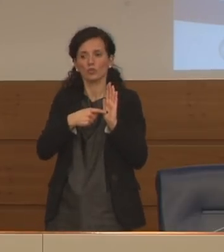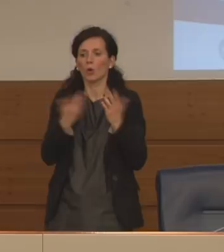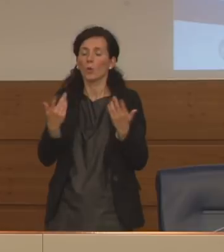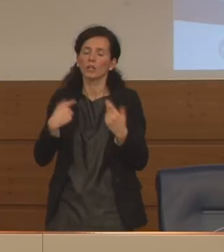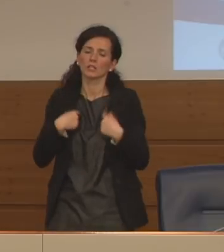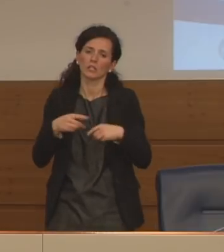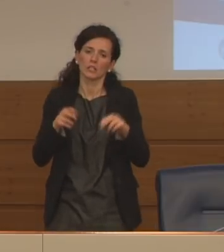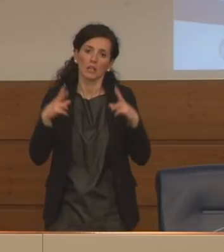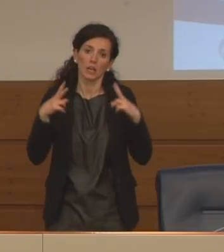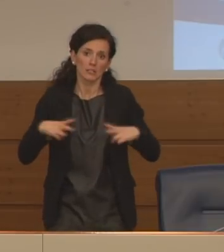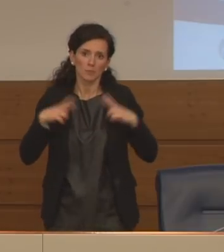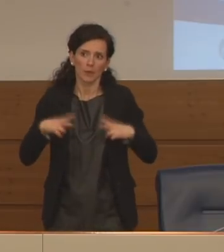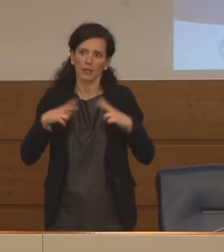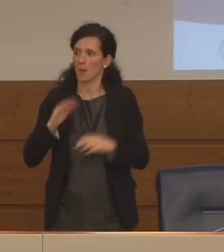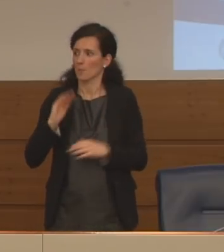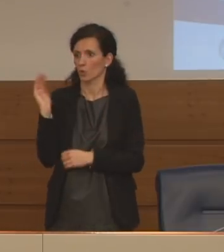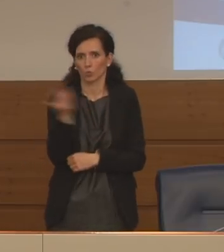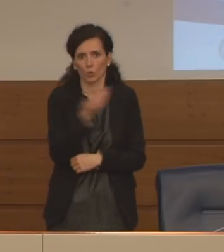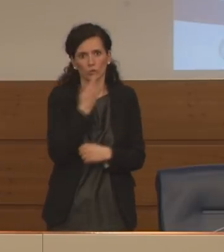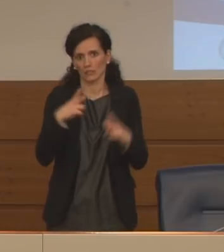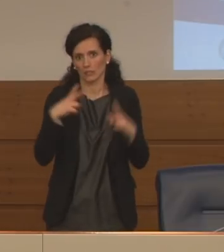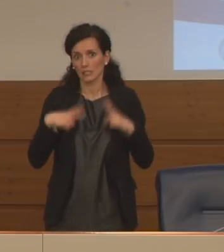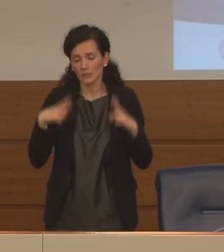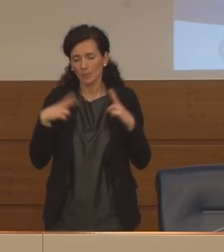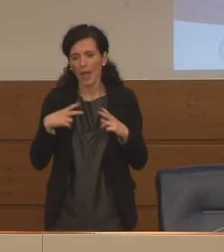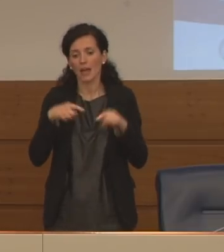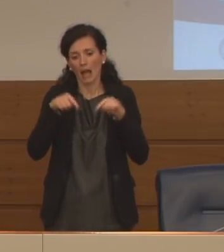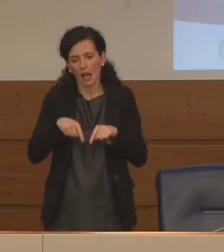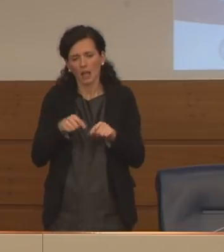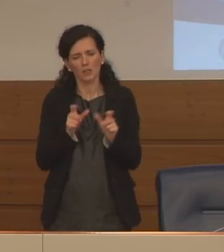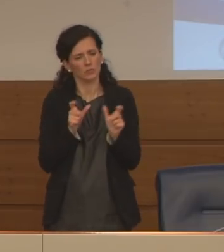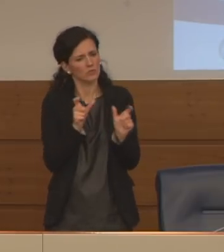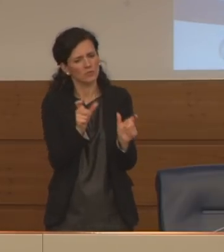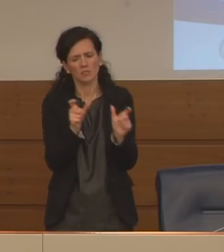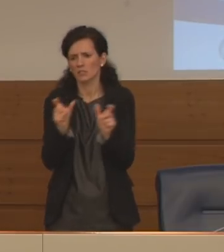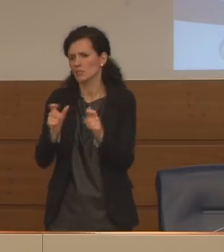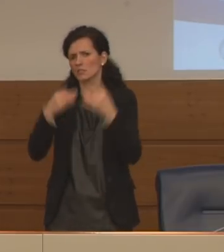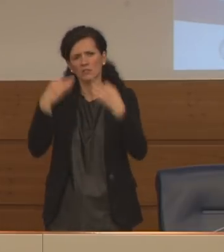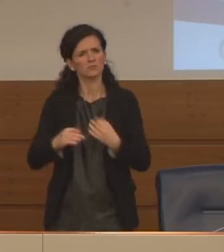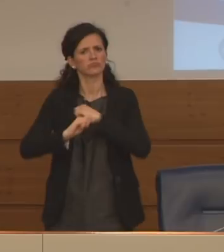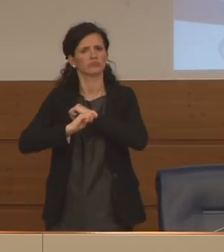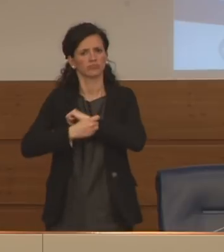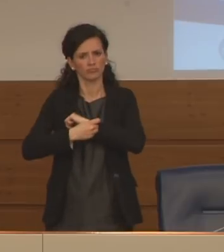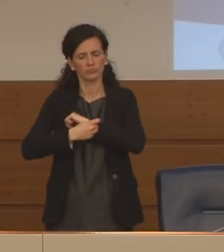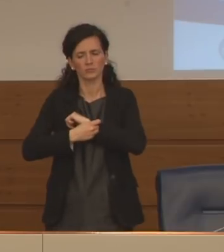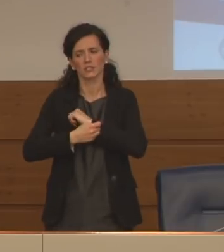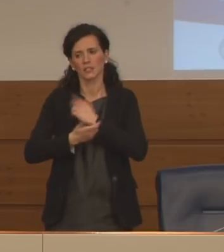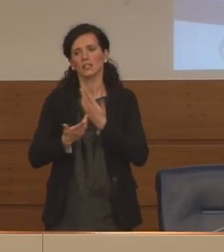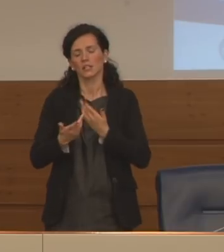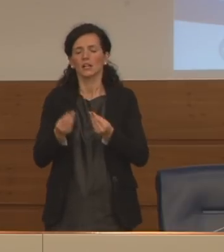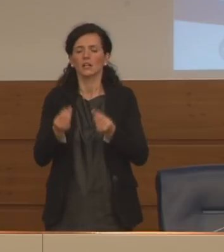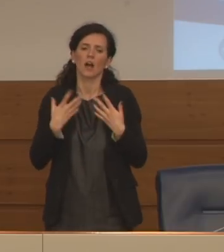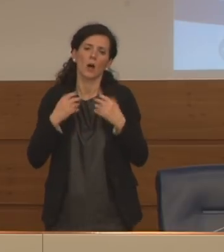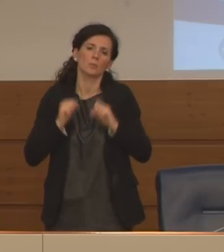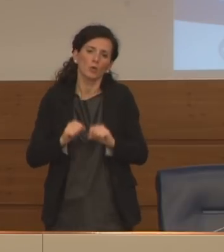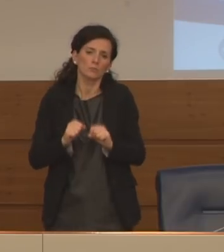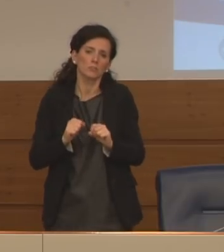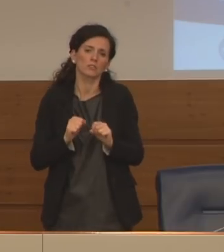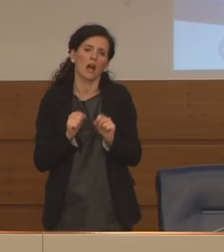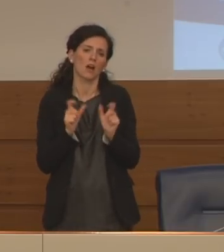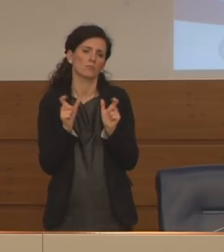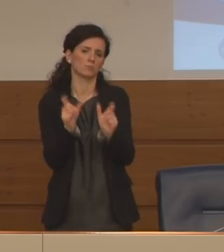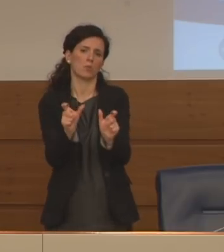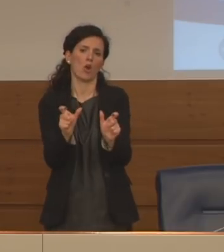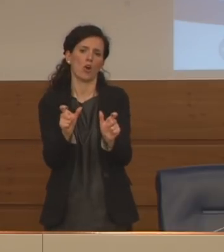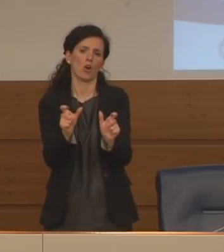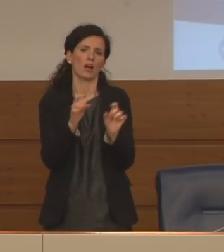stringenti prese da prendere che saranno prese ci permetterà ancora di più di fermare la